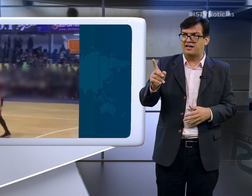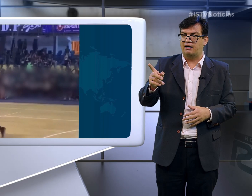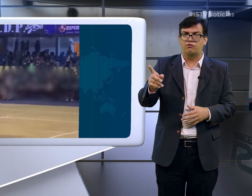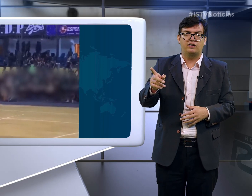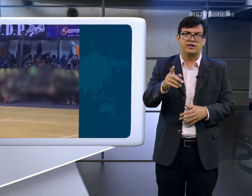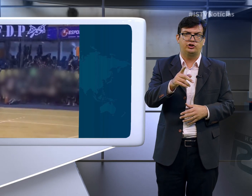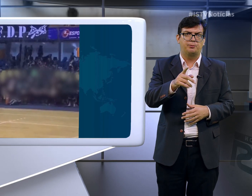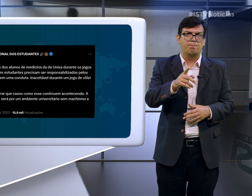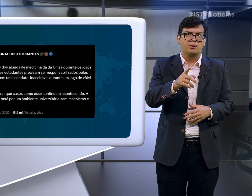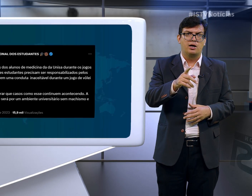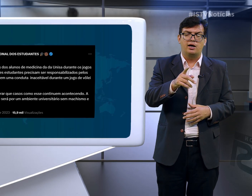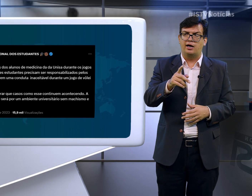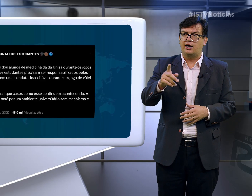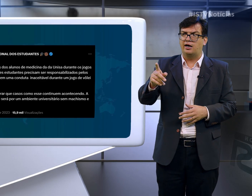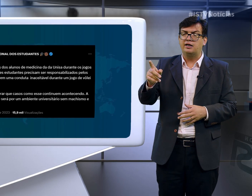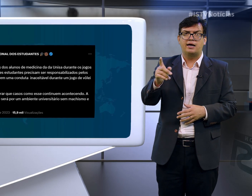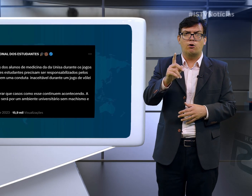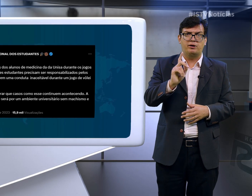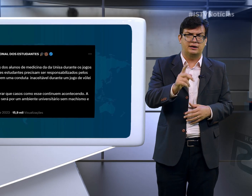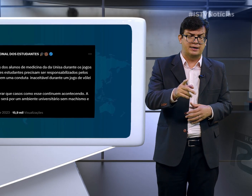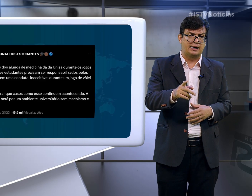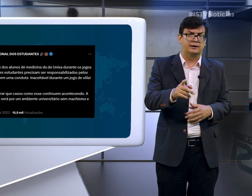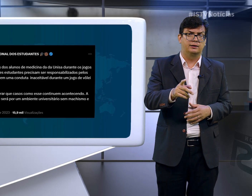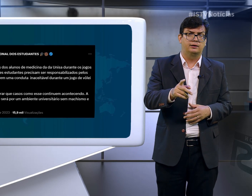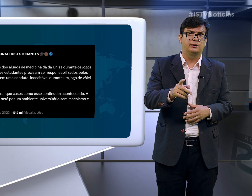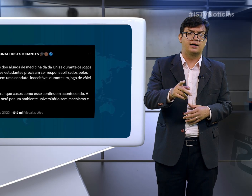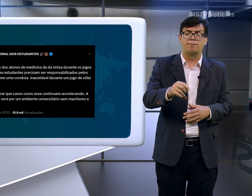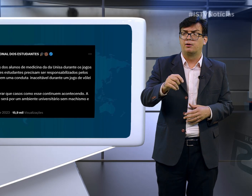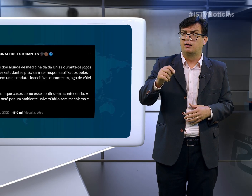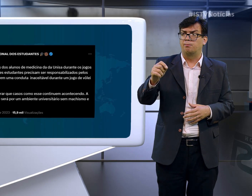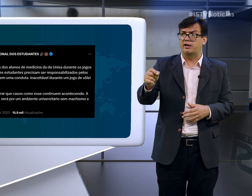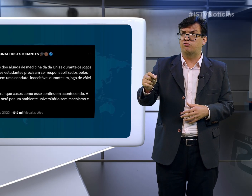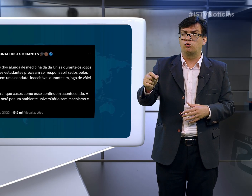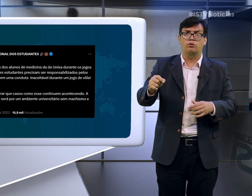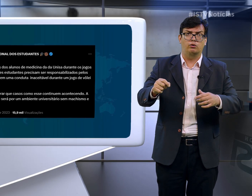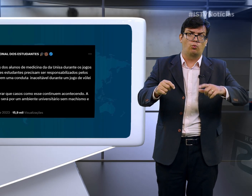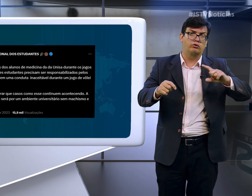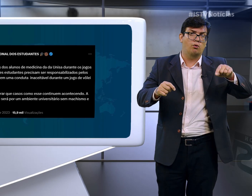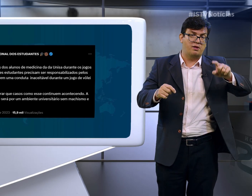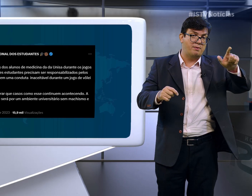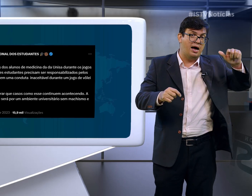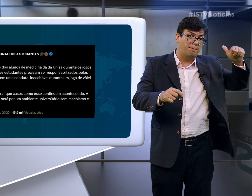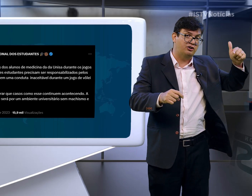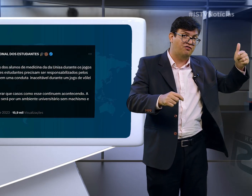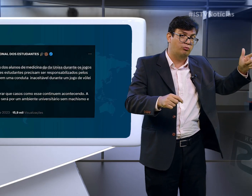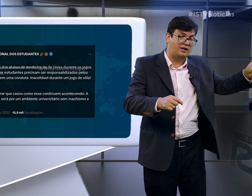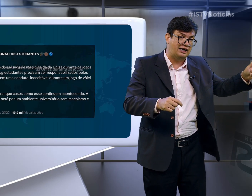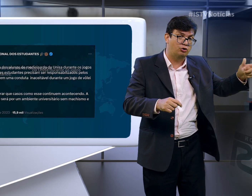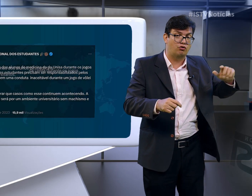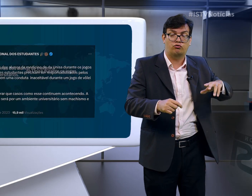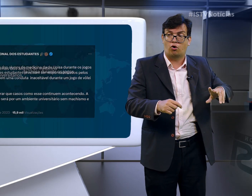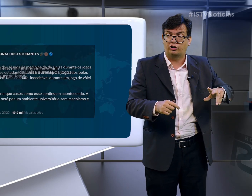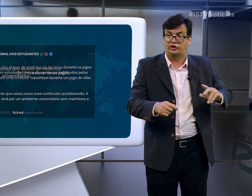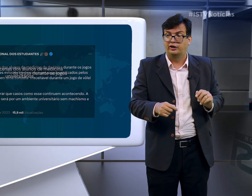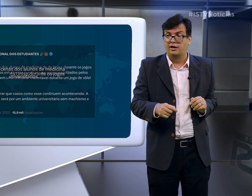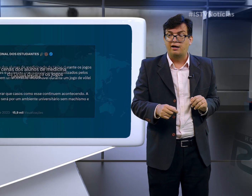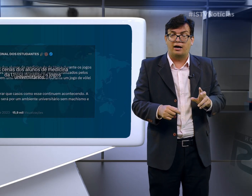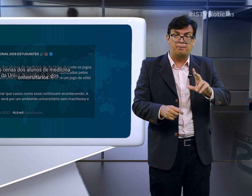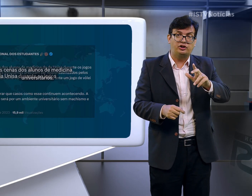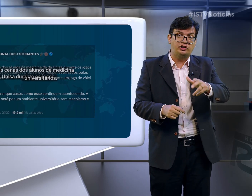destacar o seguinte, ninguém é obrigado a nada, tá? Mesmo quando eu, na minha época de faculdade, o nosso trote era pedir